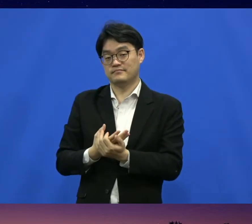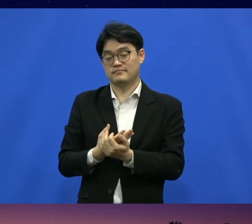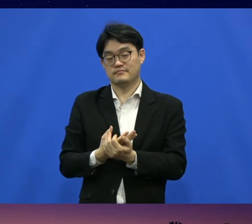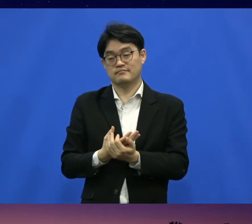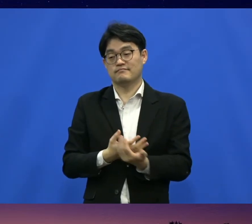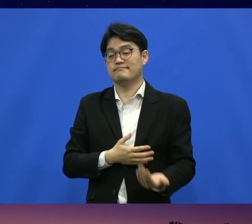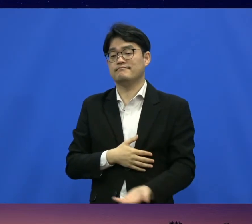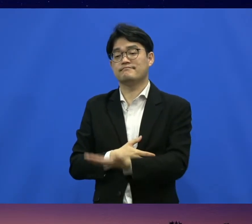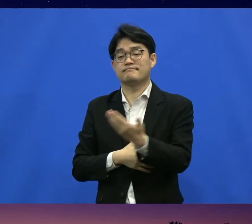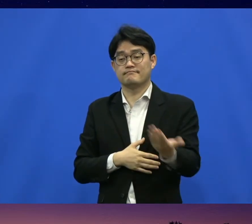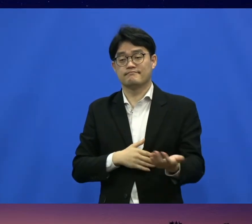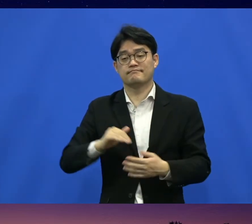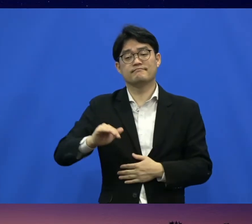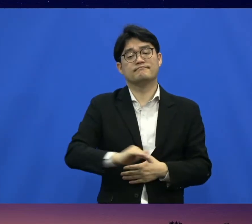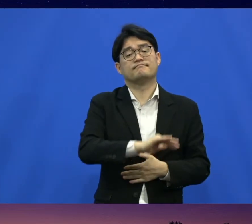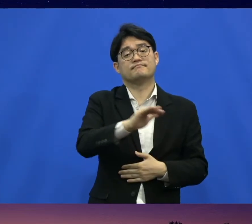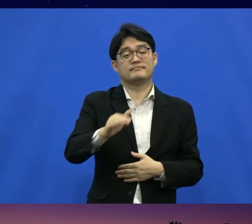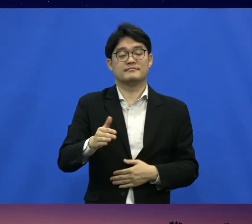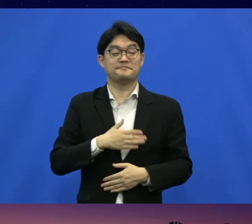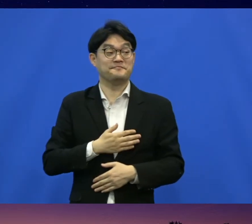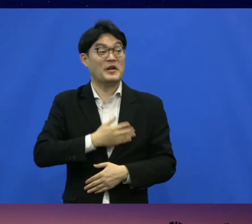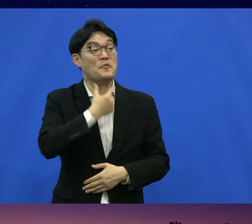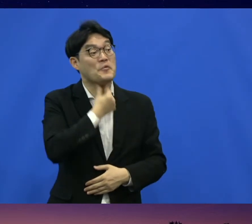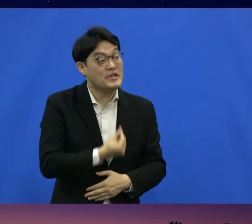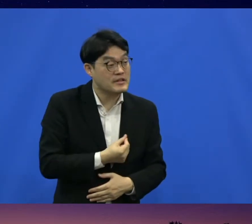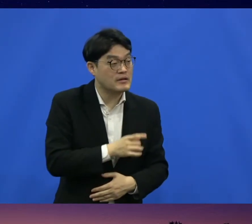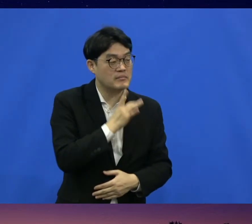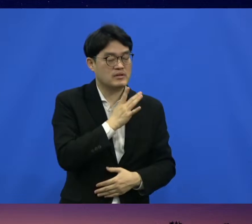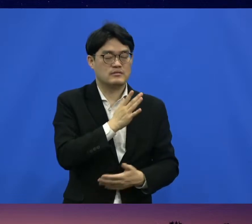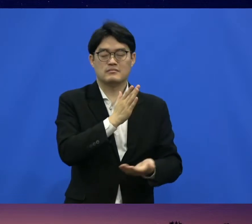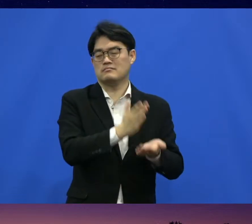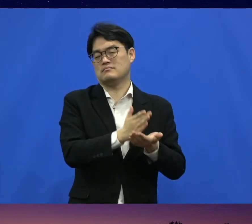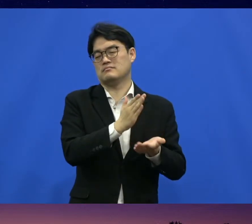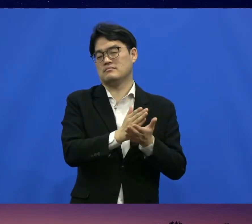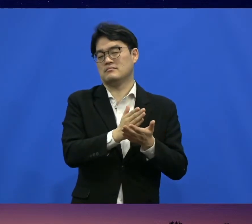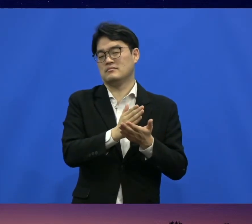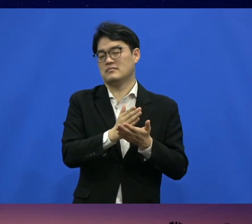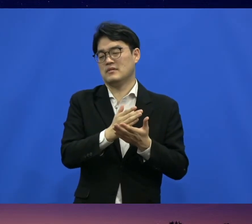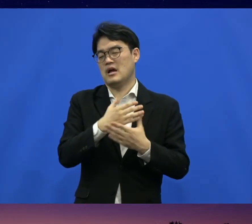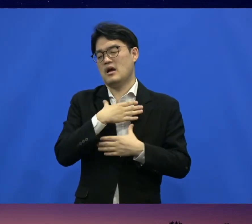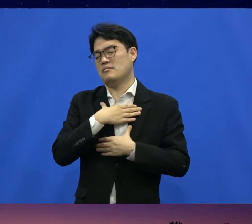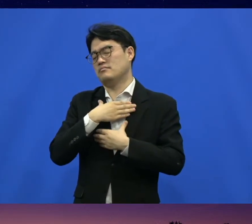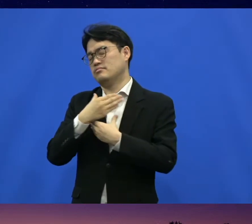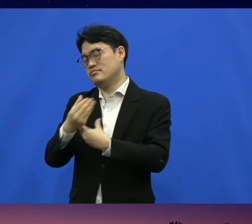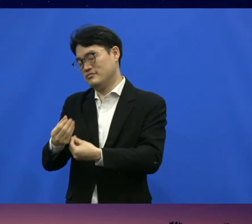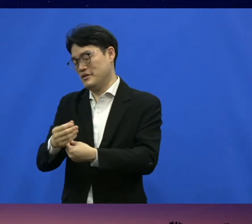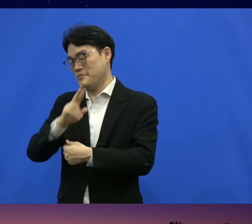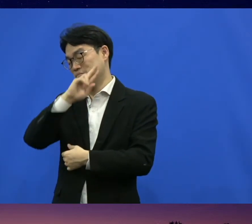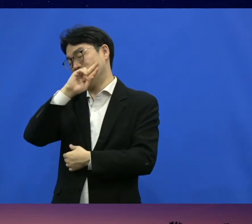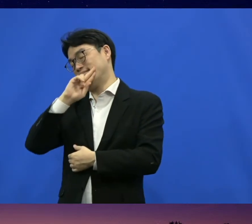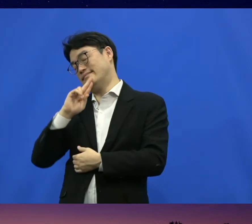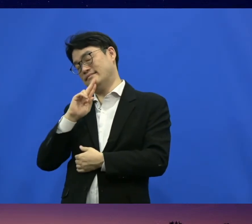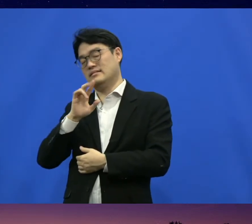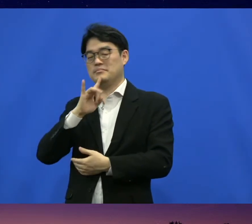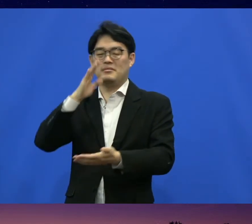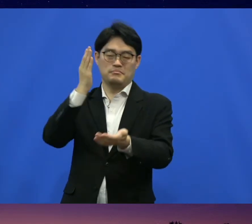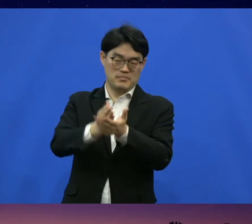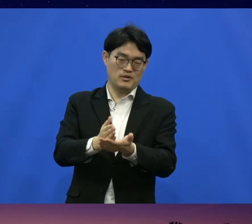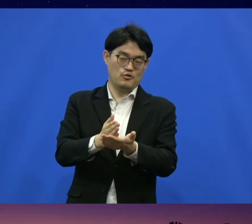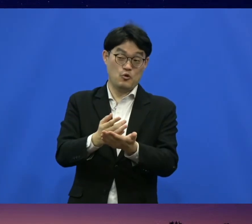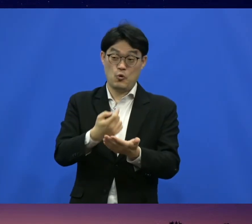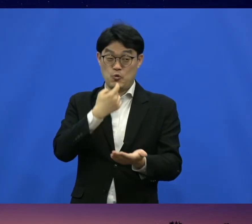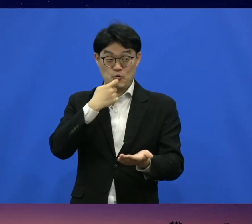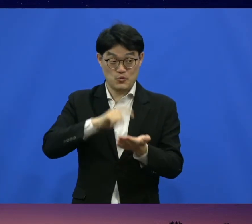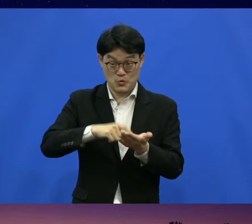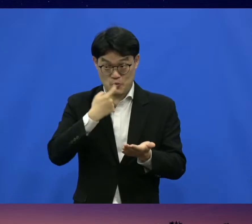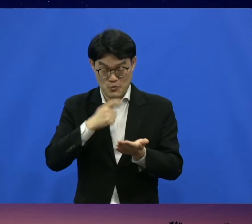성도 여러분, 우리가 하고 싶은 것만 하지 마세요. 편리한 삶을 추구하지 마세요. 쉬운 일만 찾지 마세요.